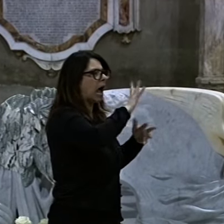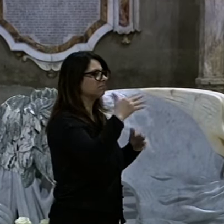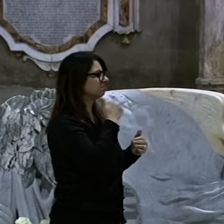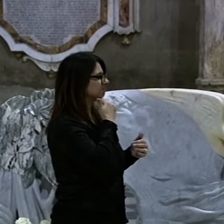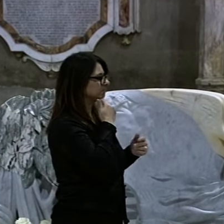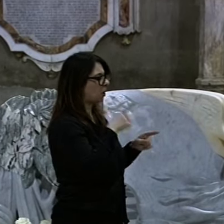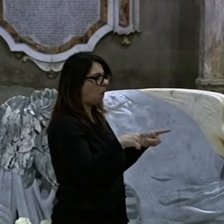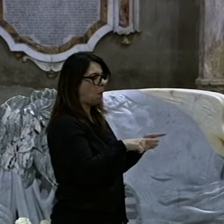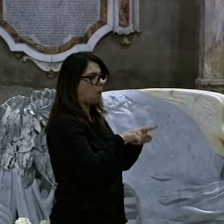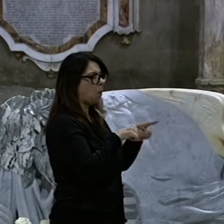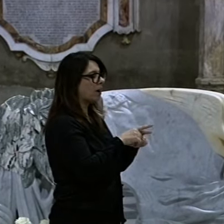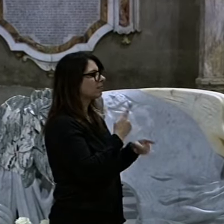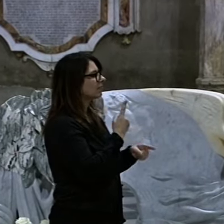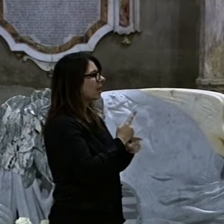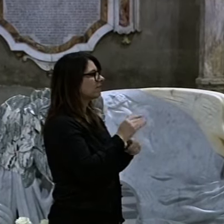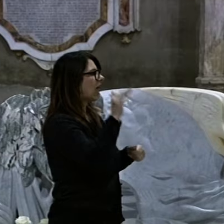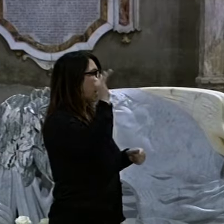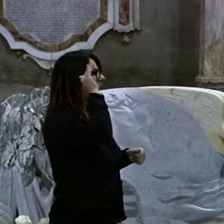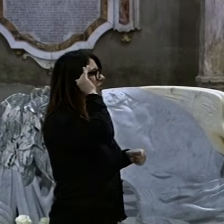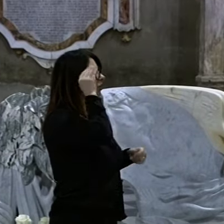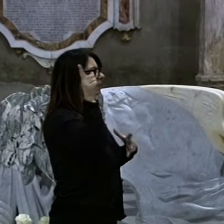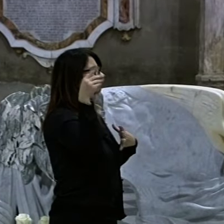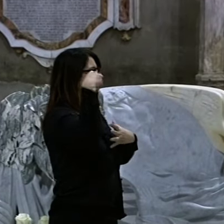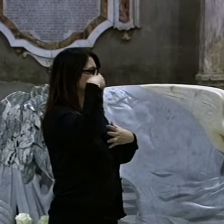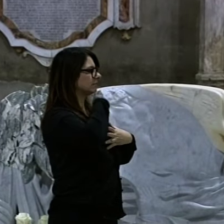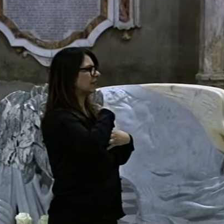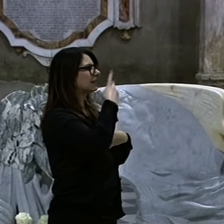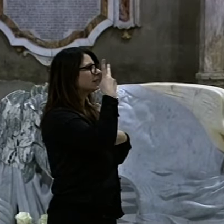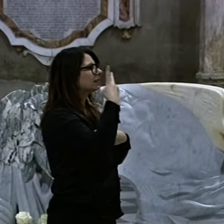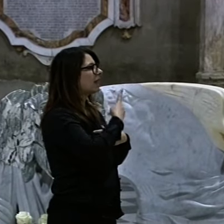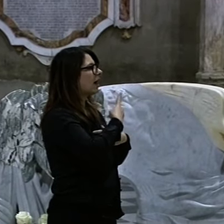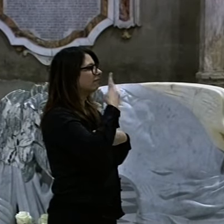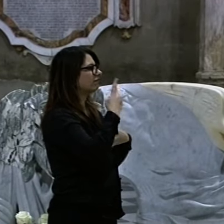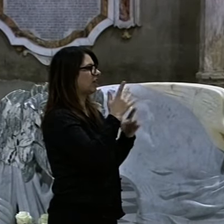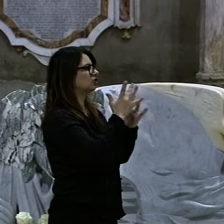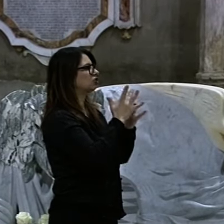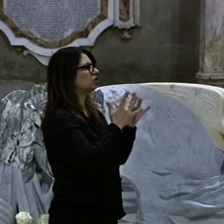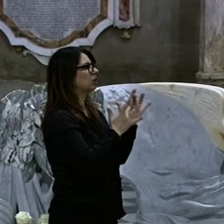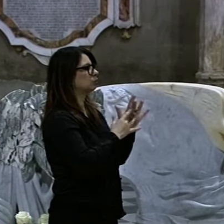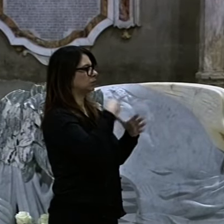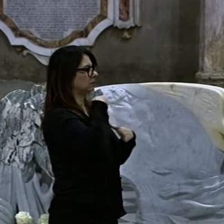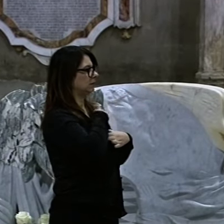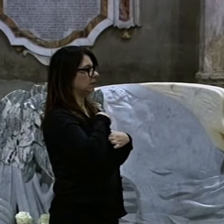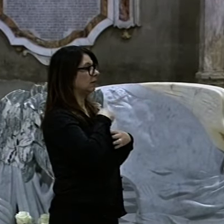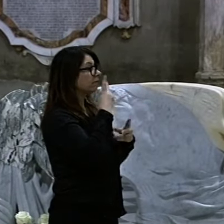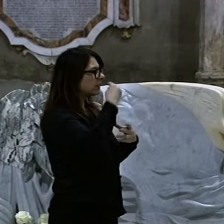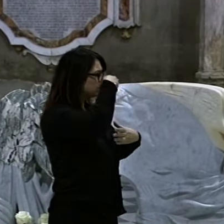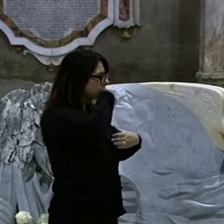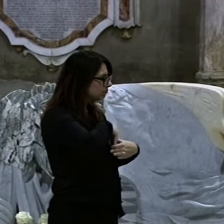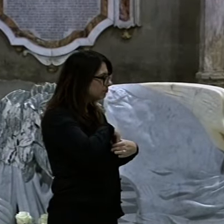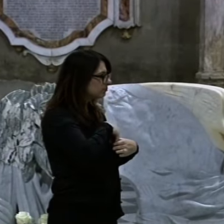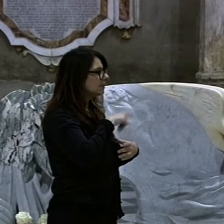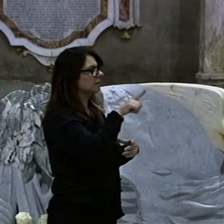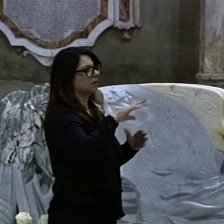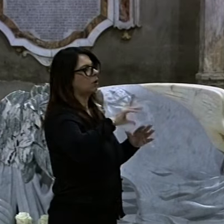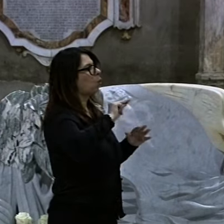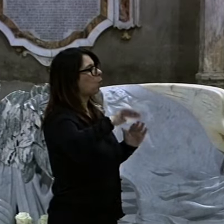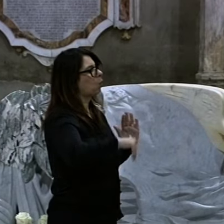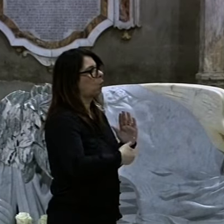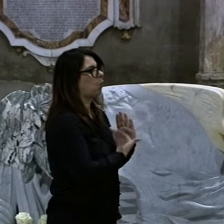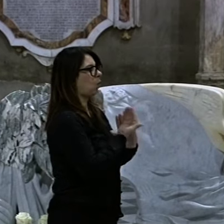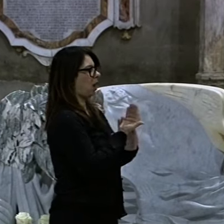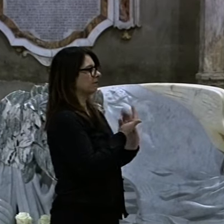imparare a ascoltare, a lasciare entrare davvero la parola di Gesù, perché ti salva, ti rinnova la vita,